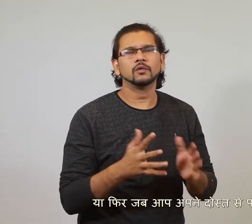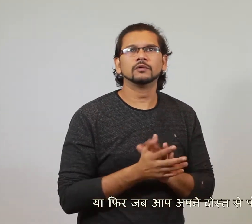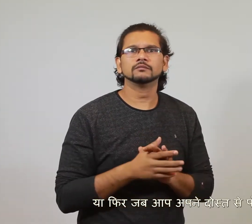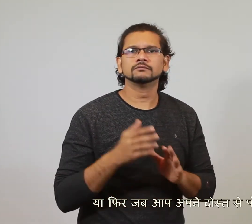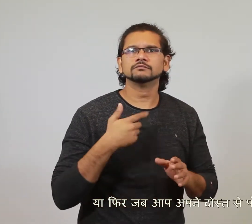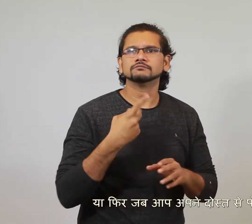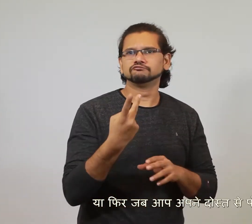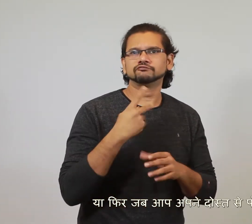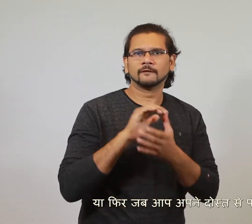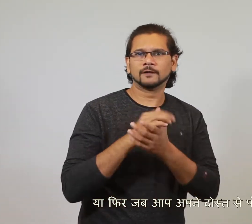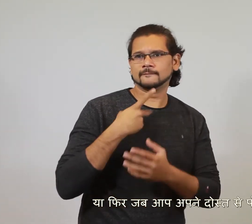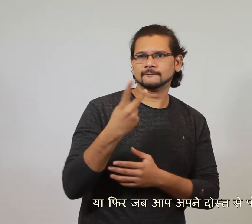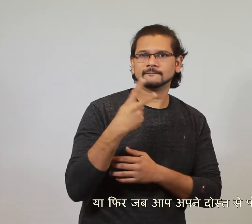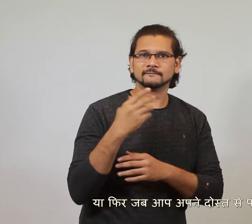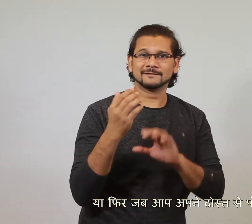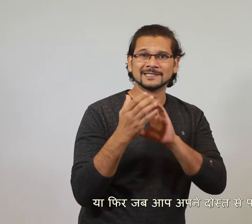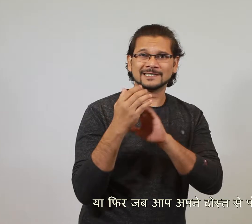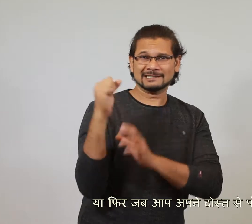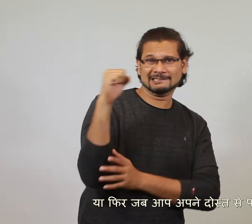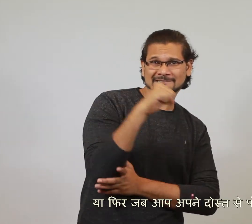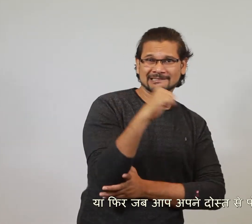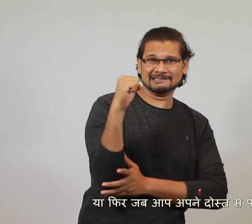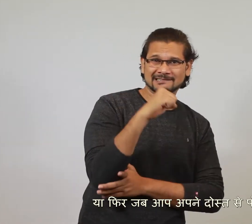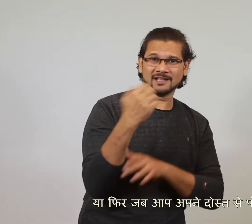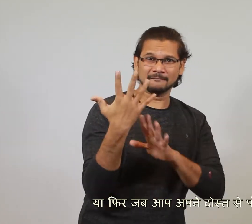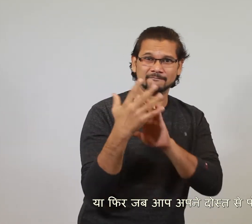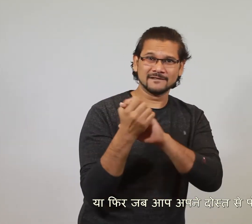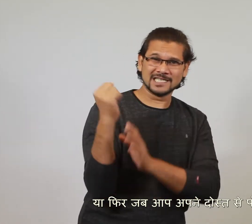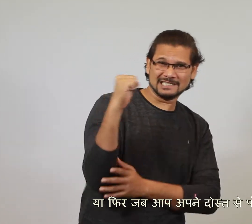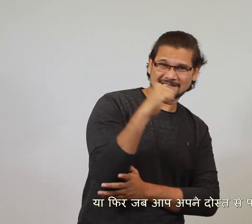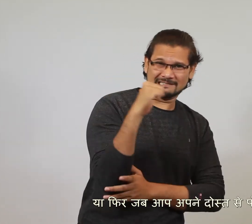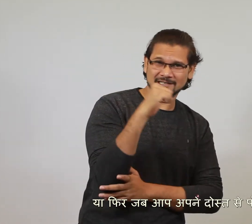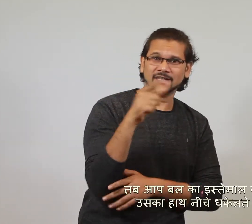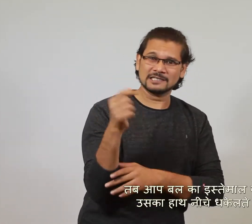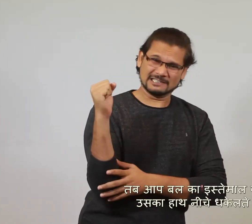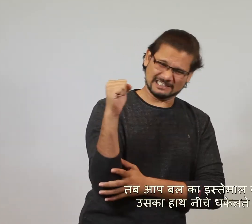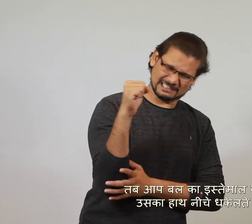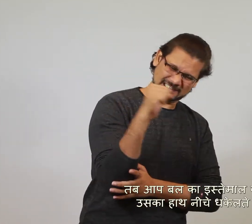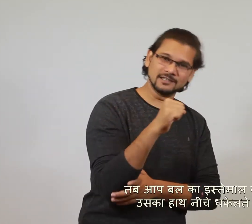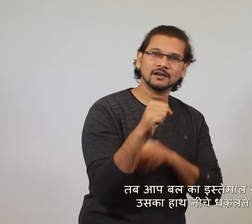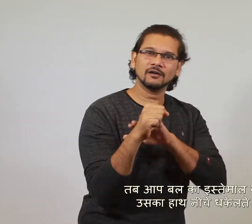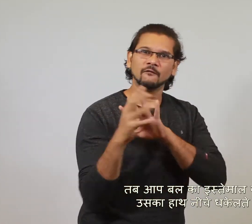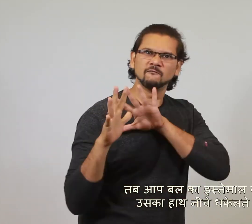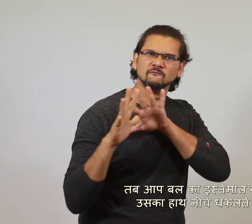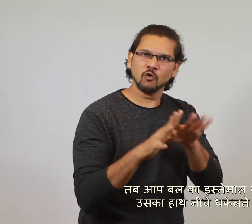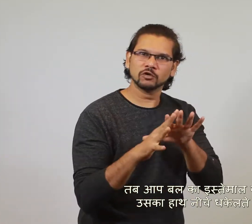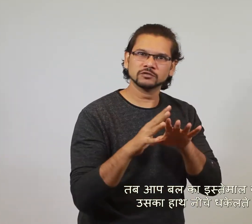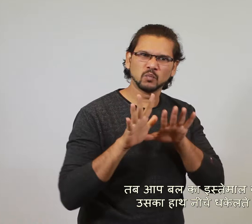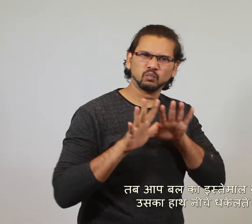या फिर जब आप अपने दोस्त से पंजा लडाते हैं तब आप बल का इस्तेमाल कर